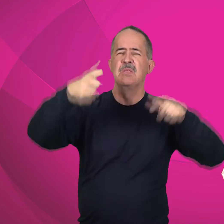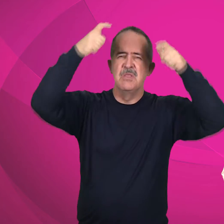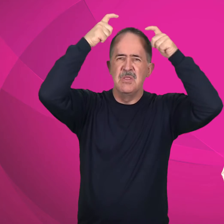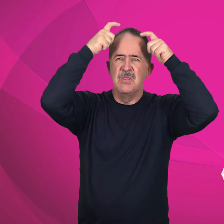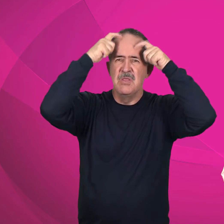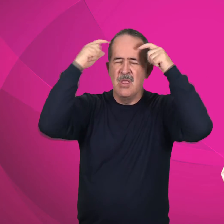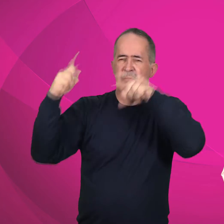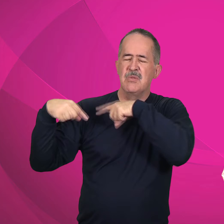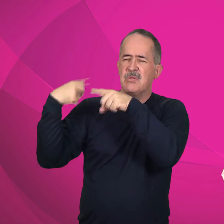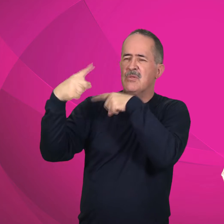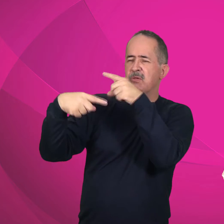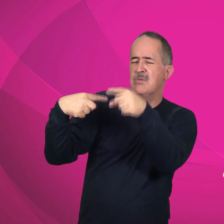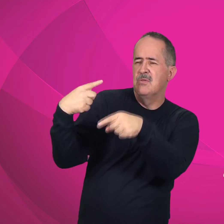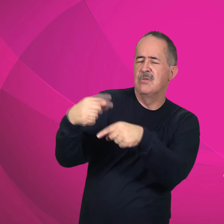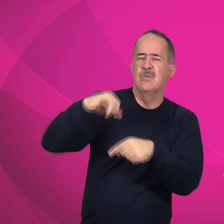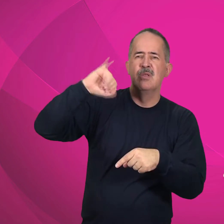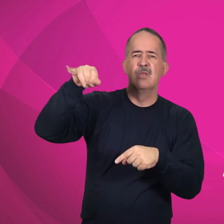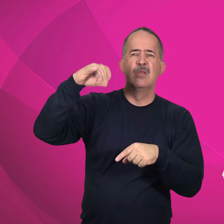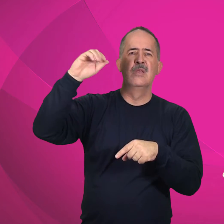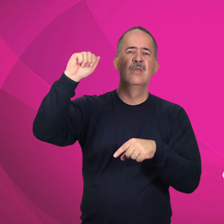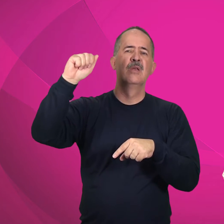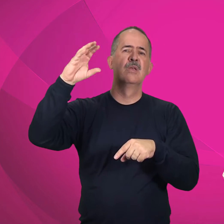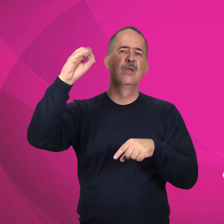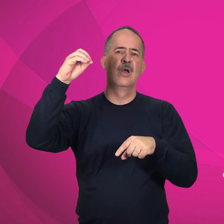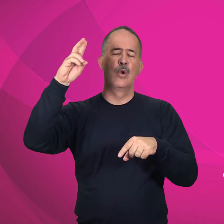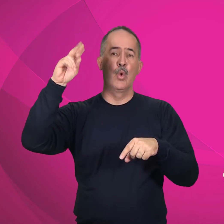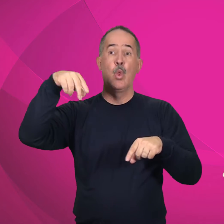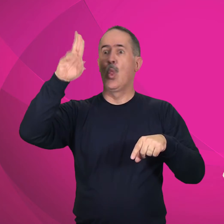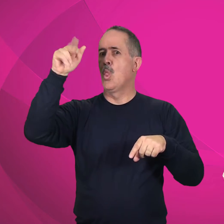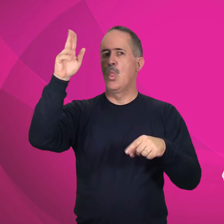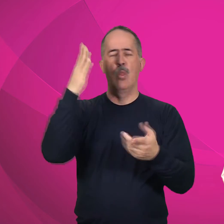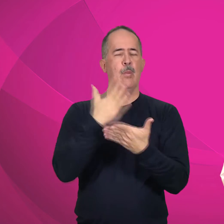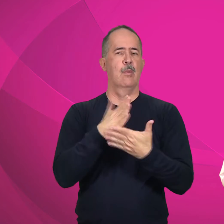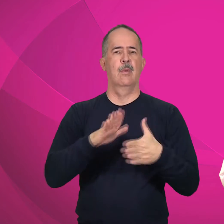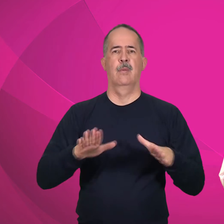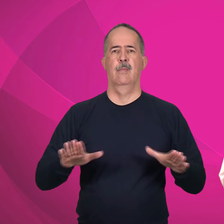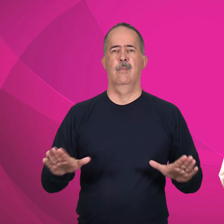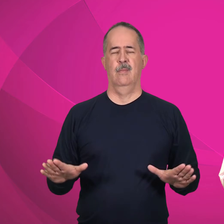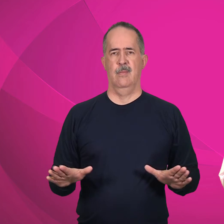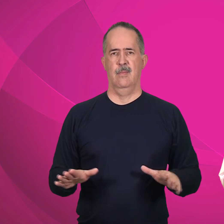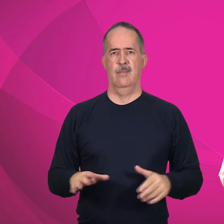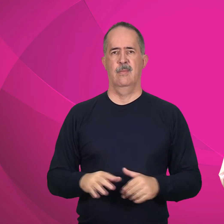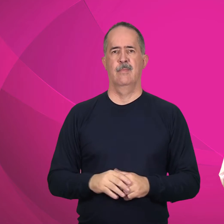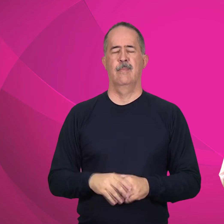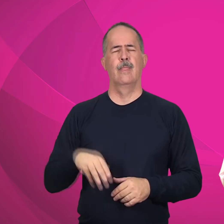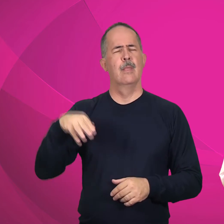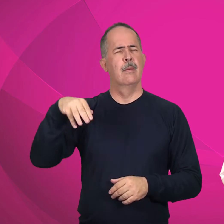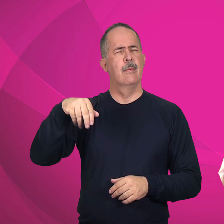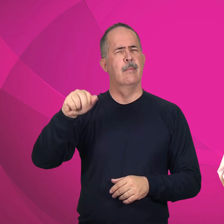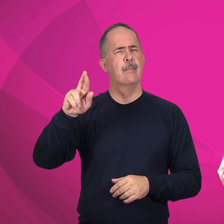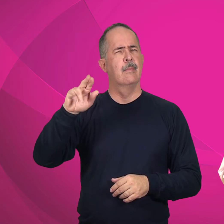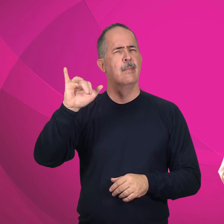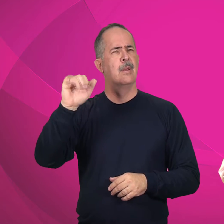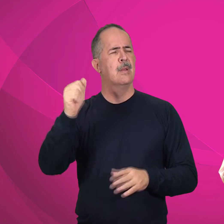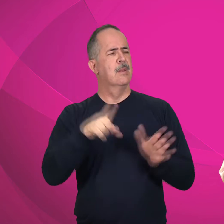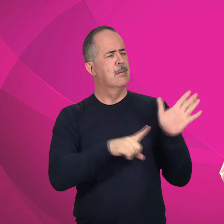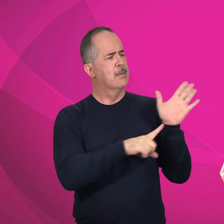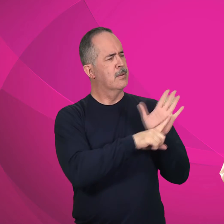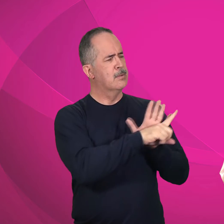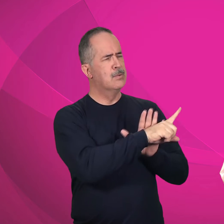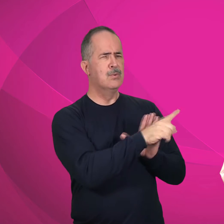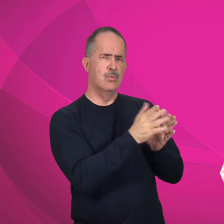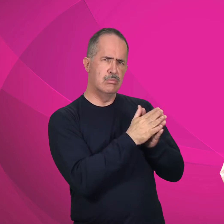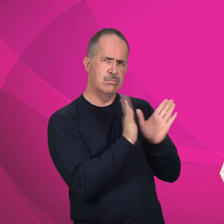os descendentes de jacó e o seu reino não terá fim e maria